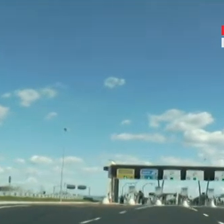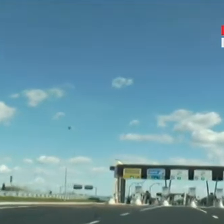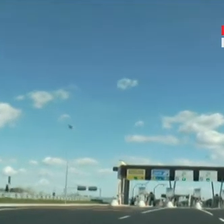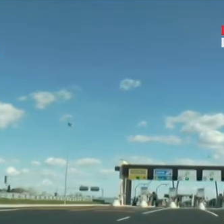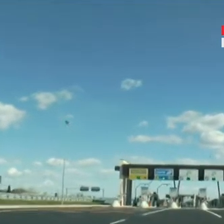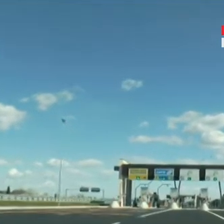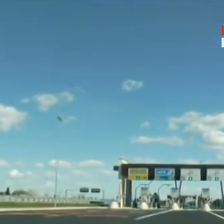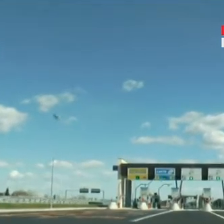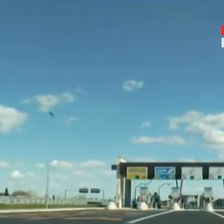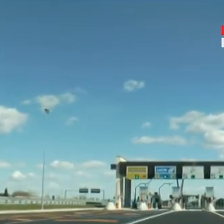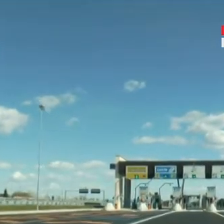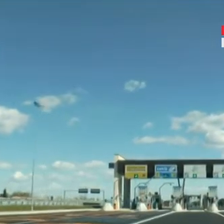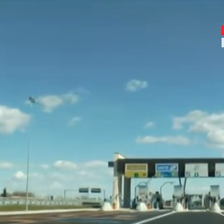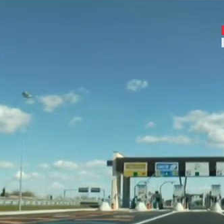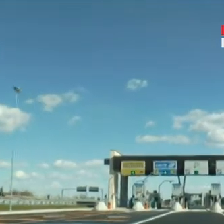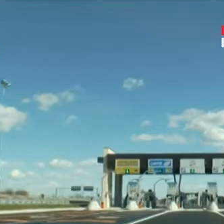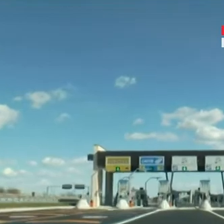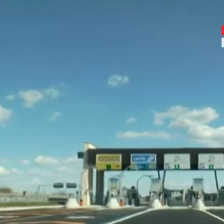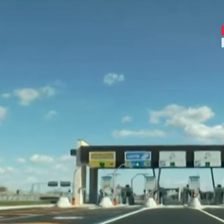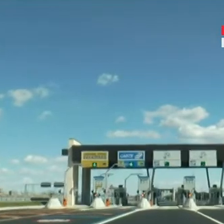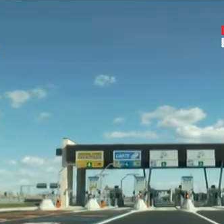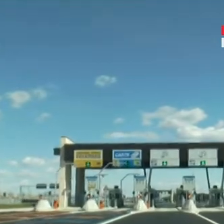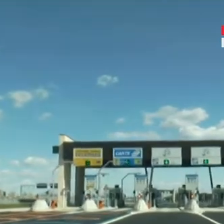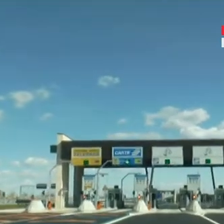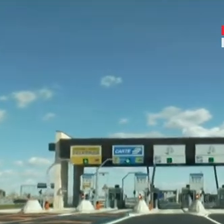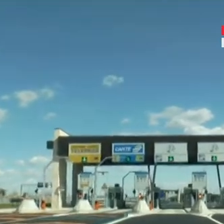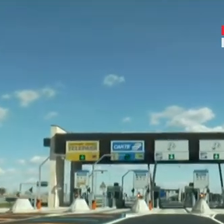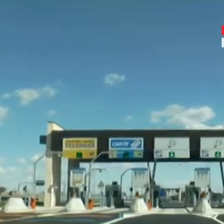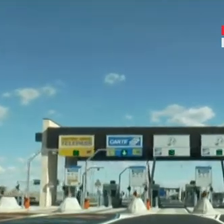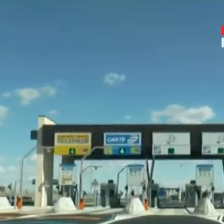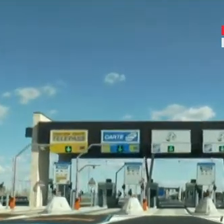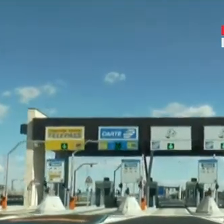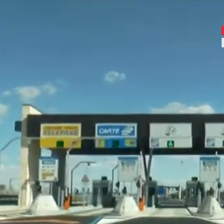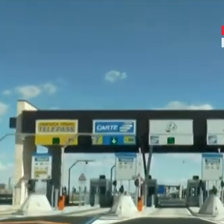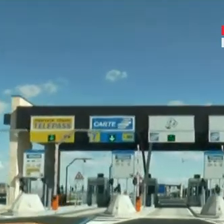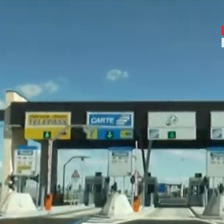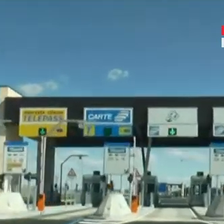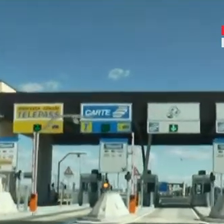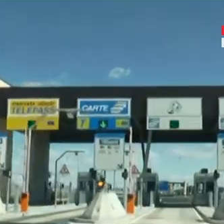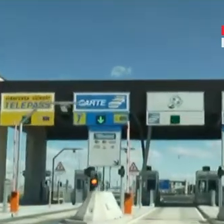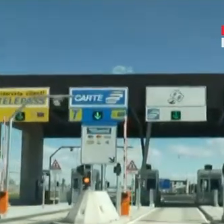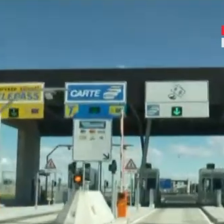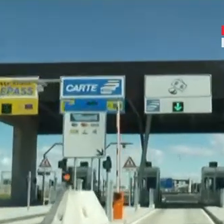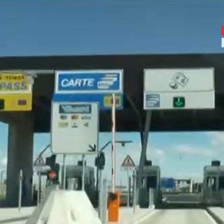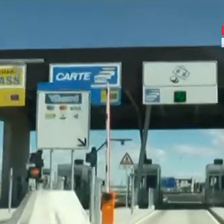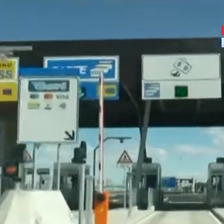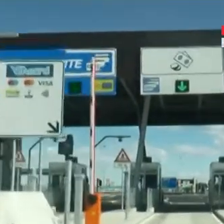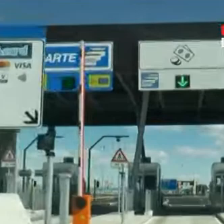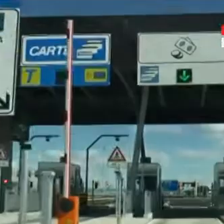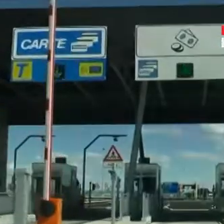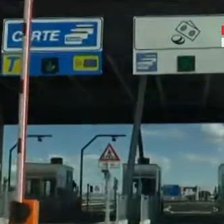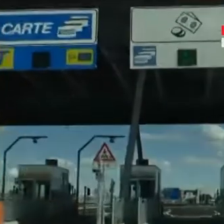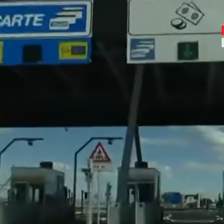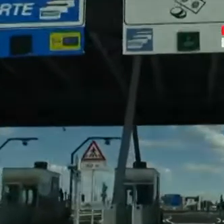Grande risparmio di tempo in compenso. Treviso sarà collegato all'Alto Vicentino in appena 40 minuti rispetto all'ora e più